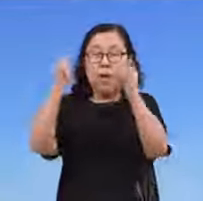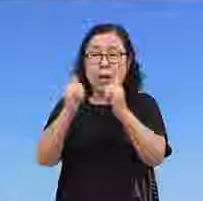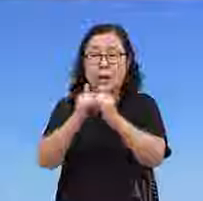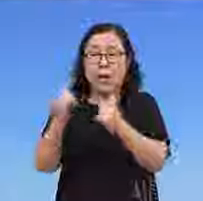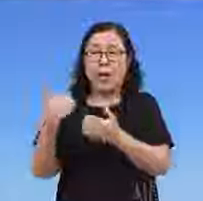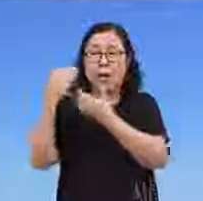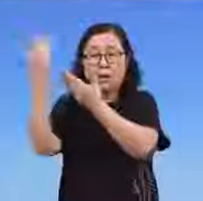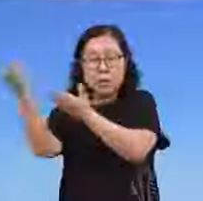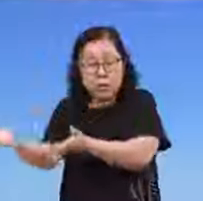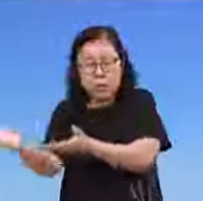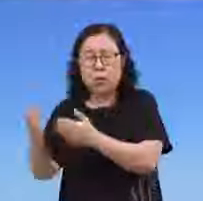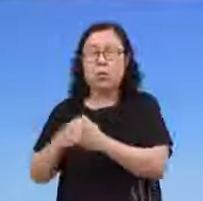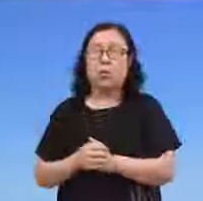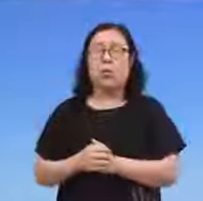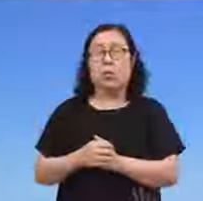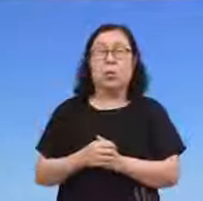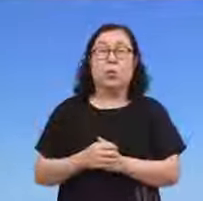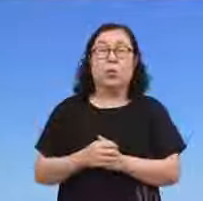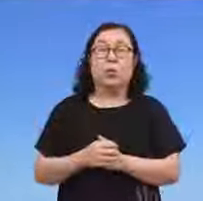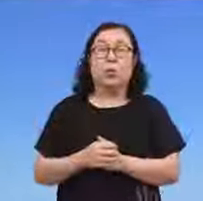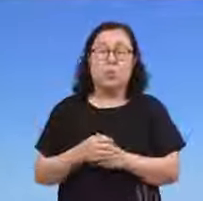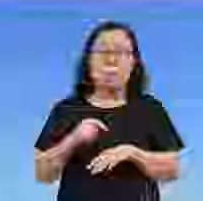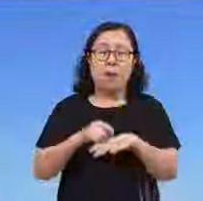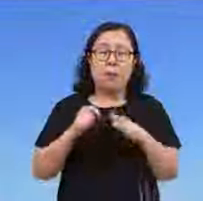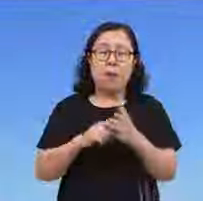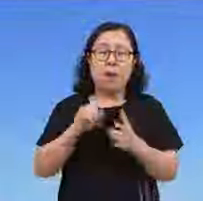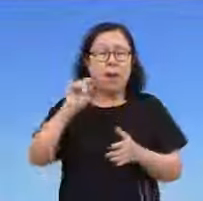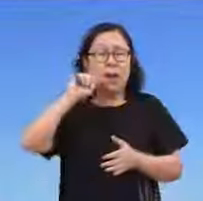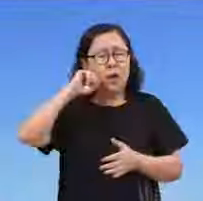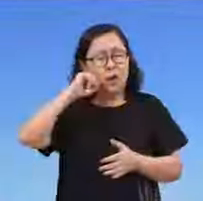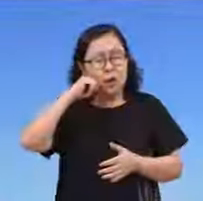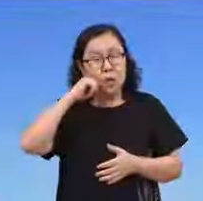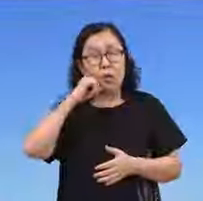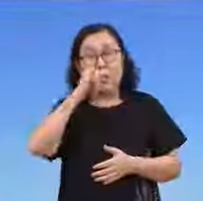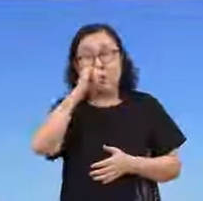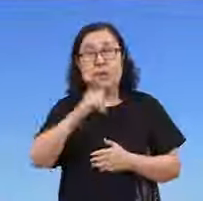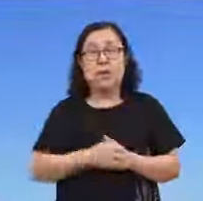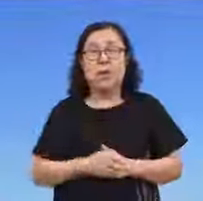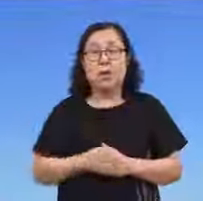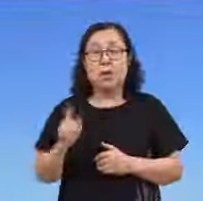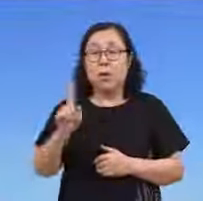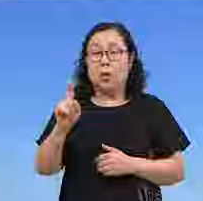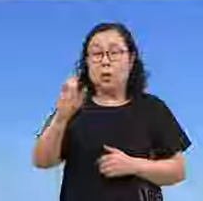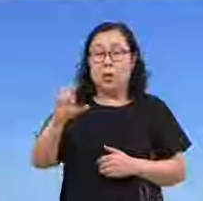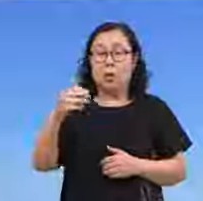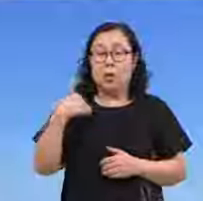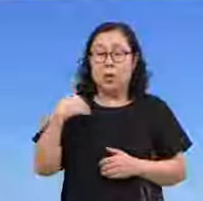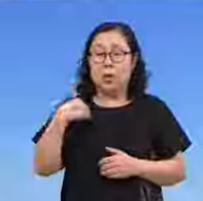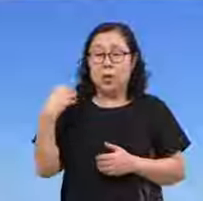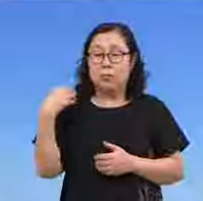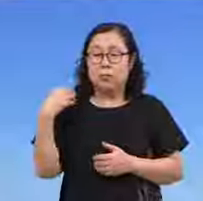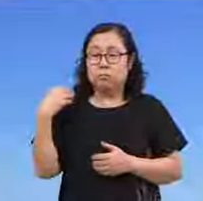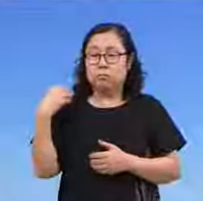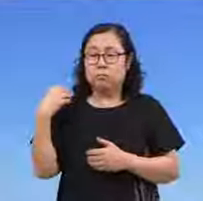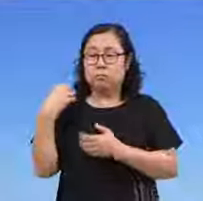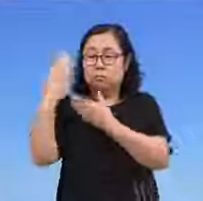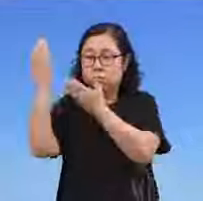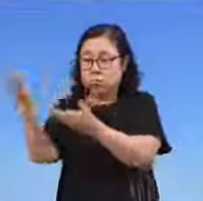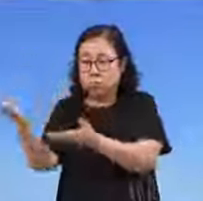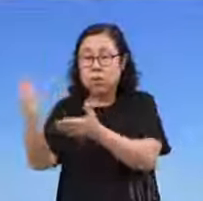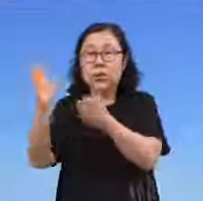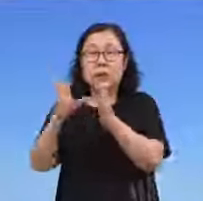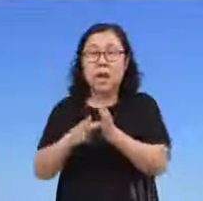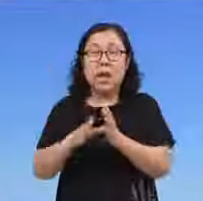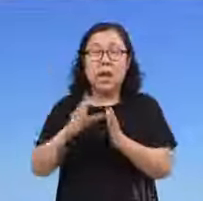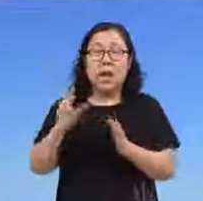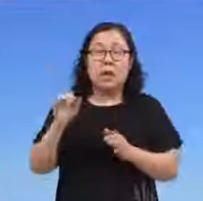하고 있지만, 저 드림센터를 진짜 우리가 어딘가에 기증을 했을 때 정말 우리가 원하는 대로